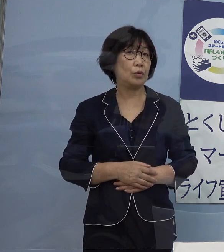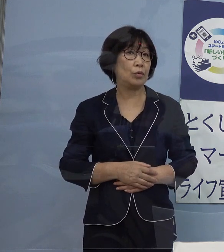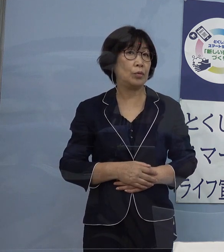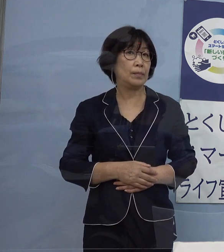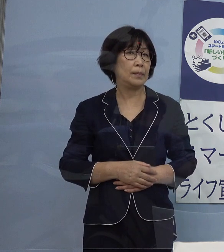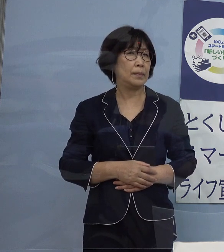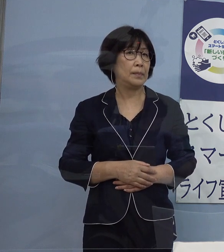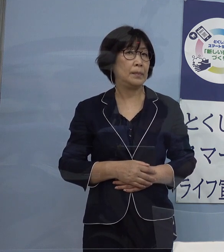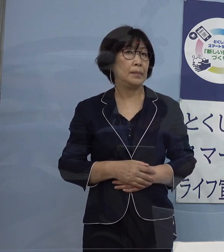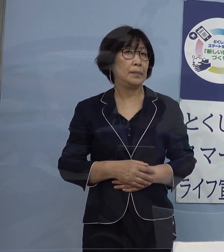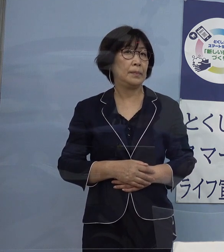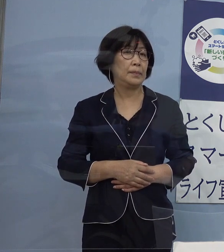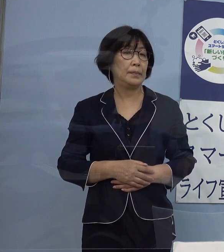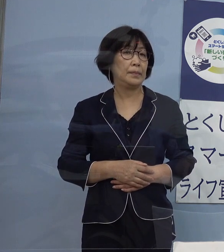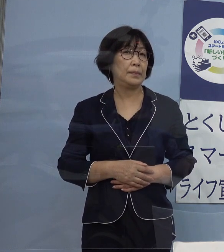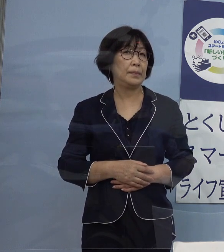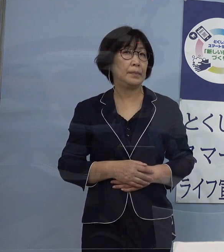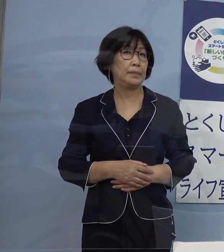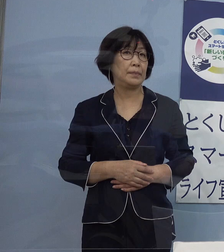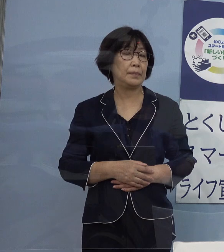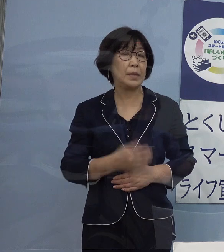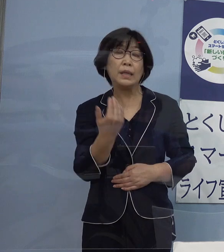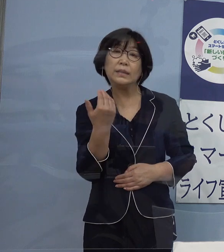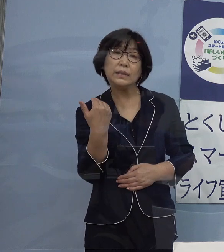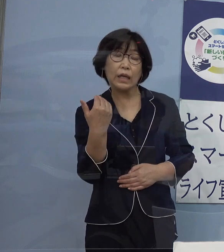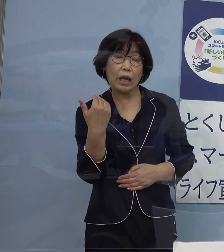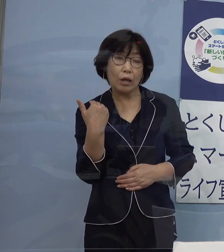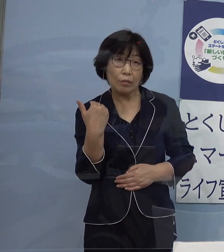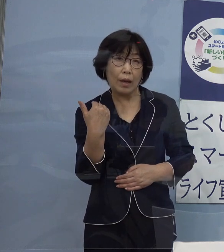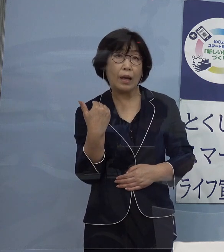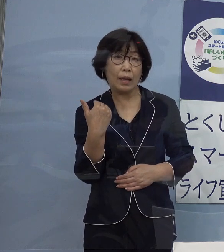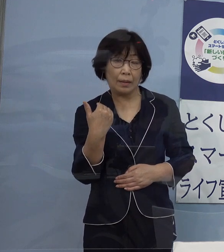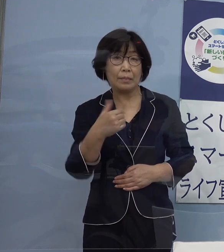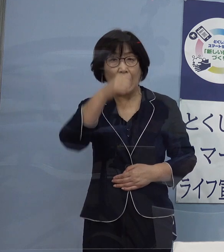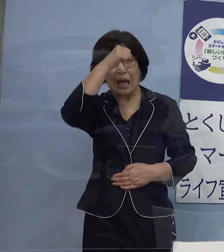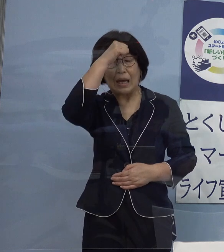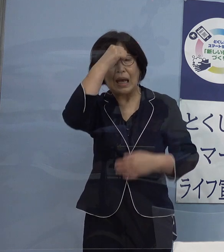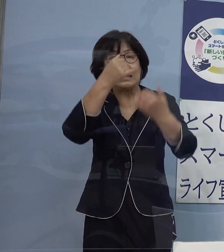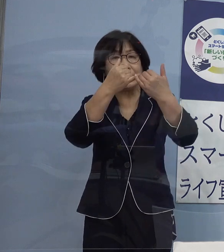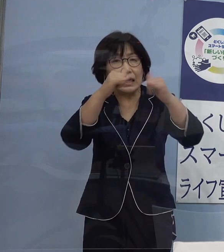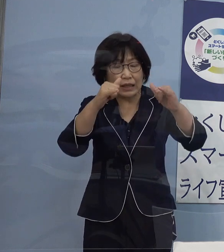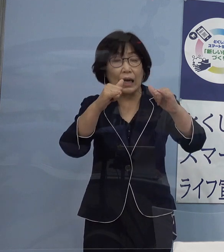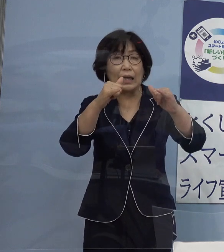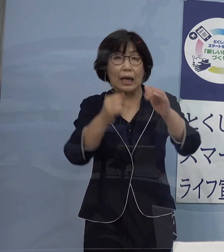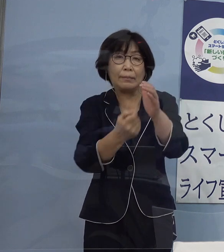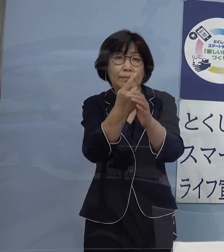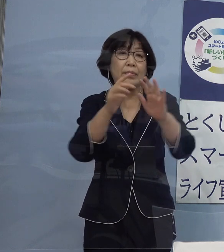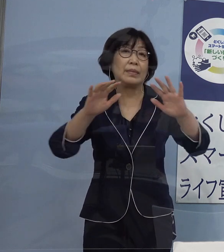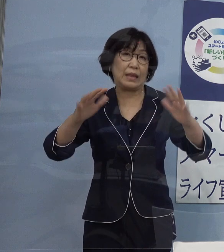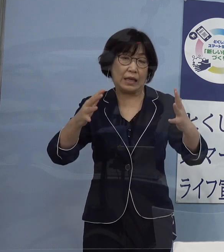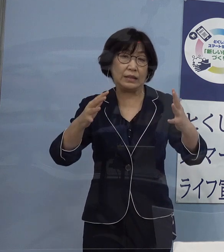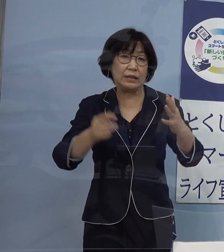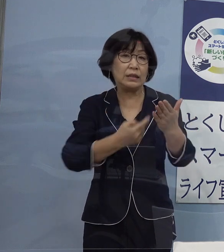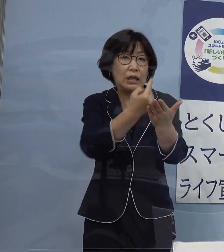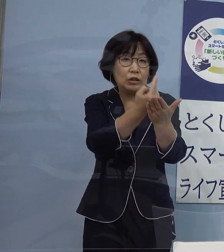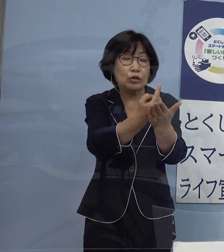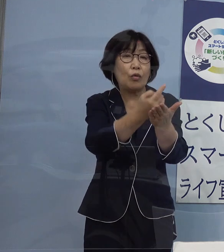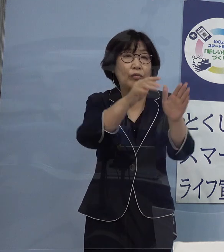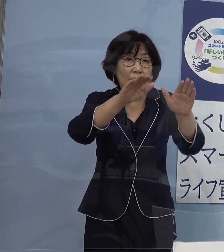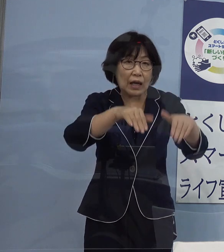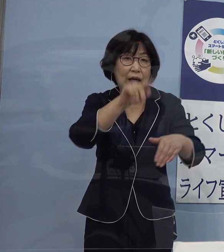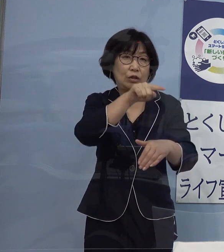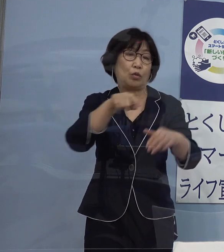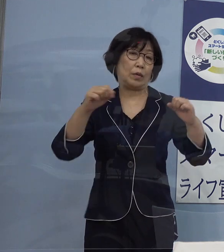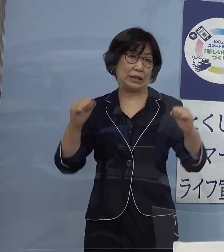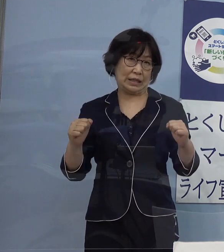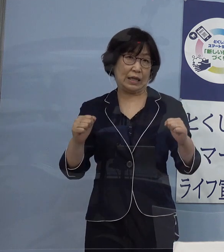言えるんでしょうか。 はい、そこについては、前回は少しまだ患者さんが出ていないと まあ、立ち寄ったっていう方はおられたんですけどね、うん、で、